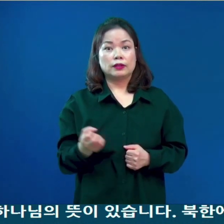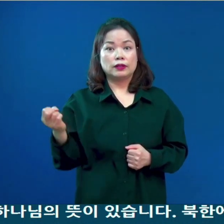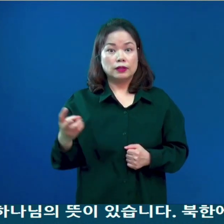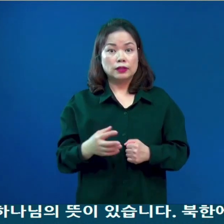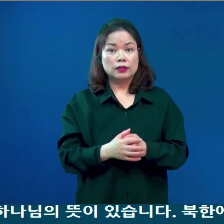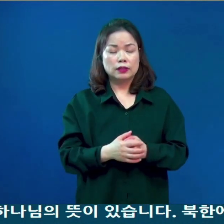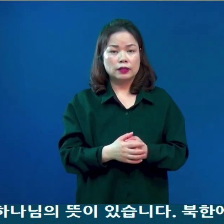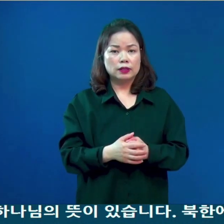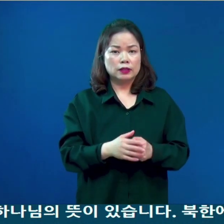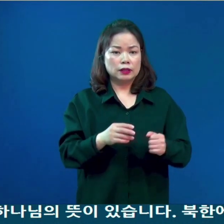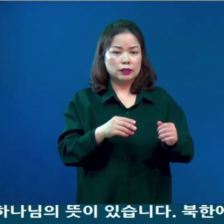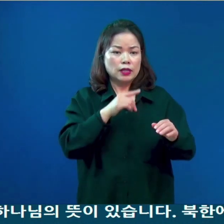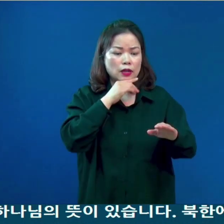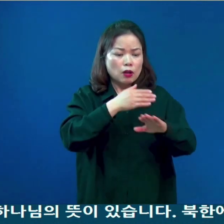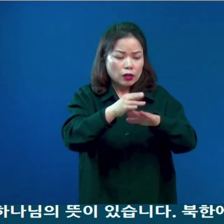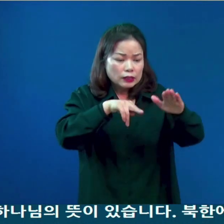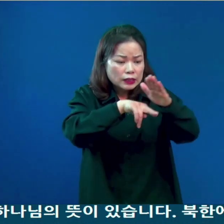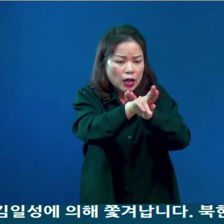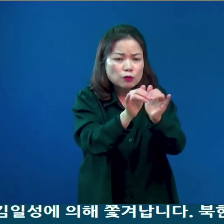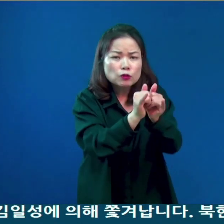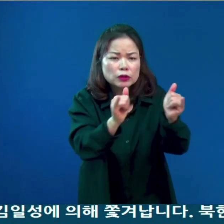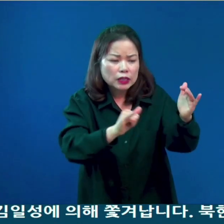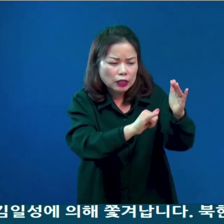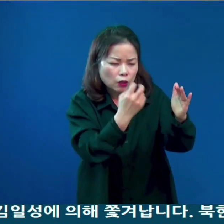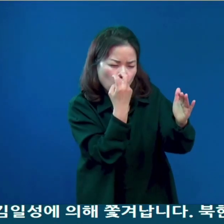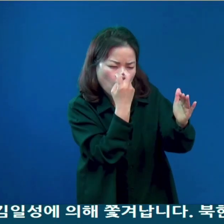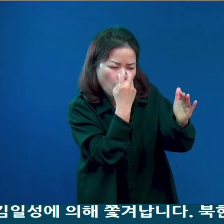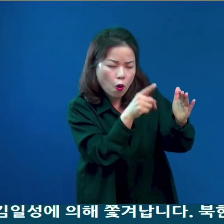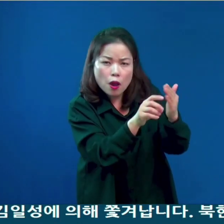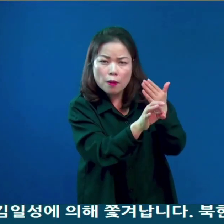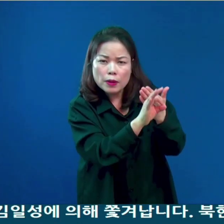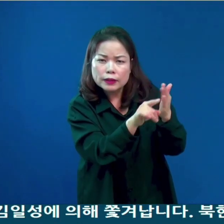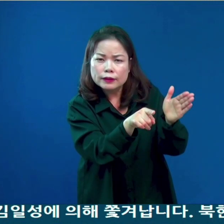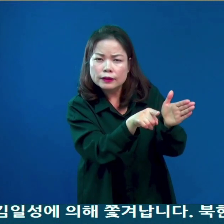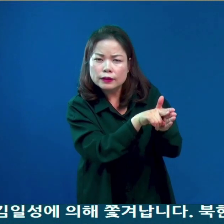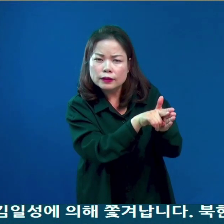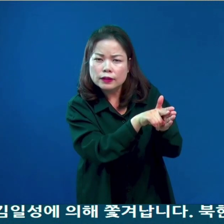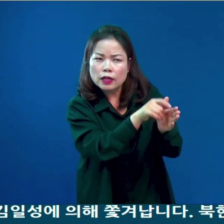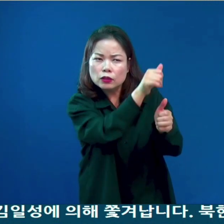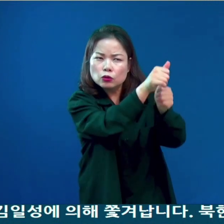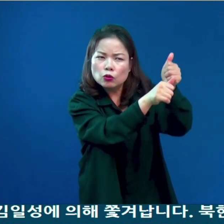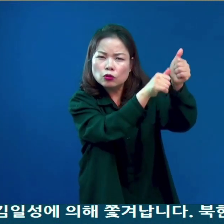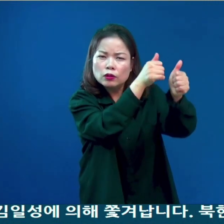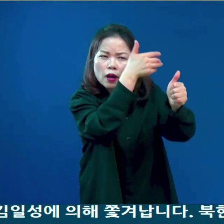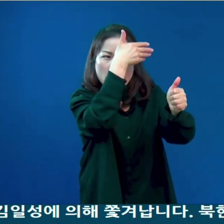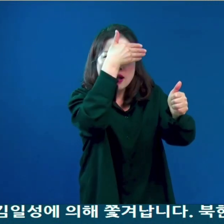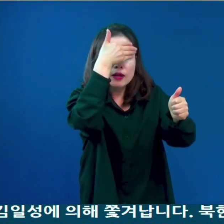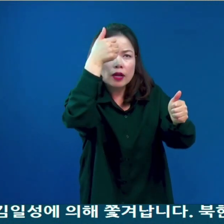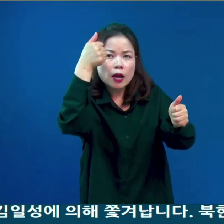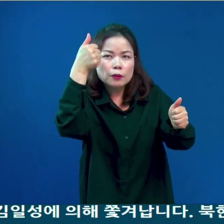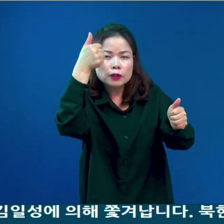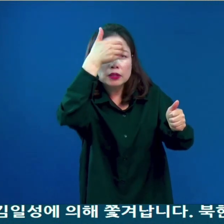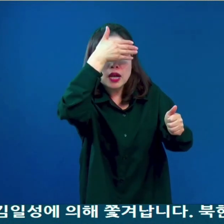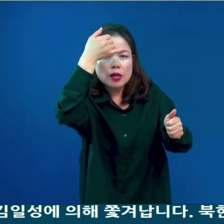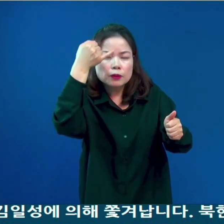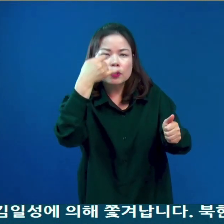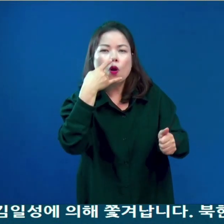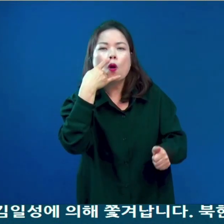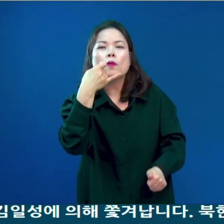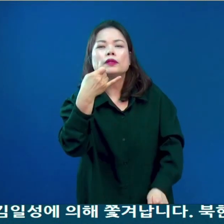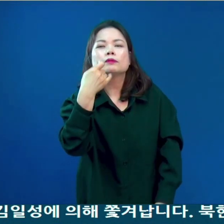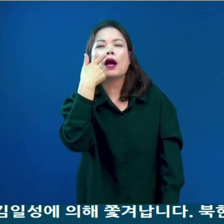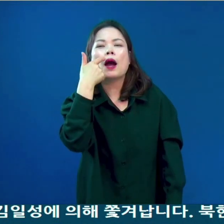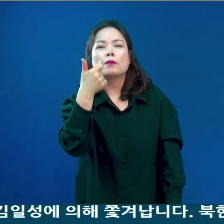그래서 탈북민들의 가정을 조사해 보면 이분들의 신앙의 선조들이 할아버지, 할머니나 어머니,